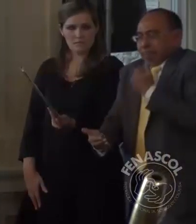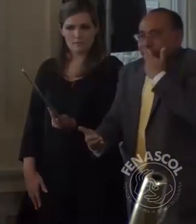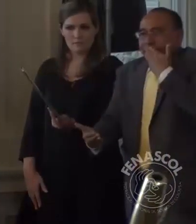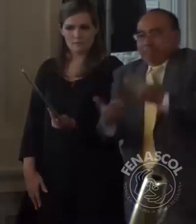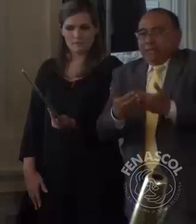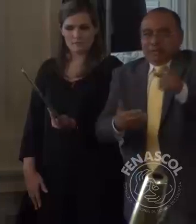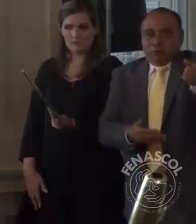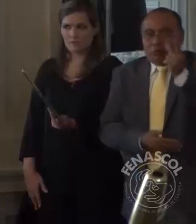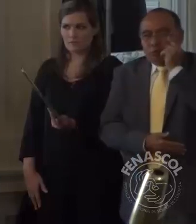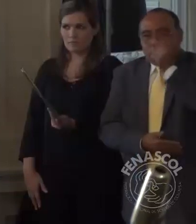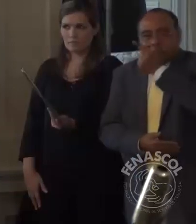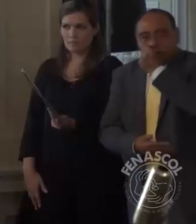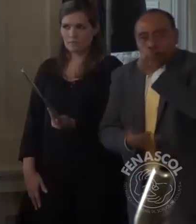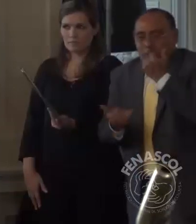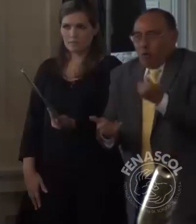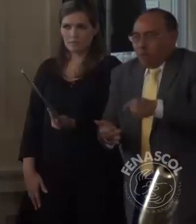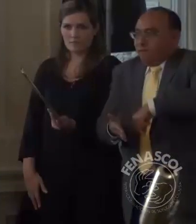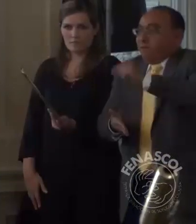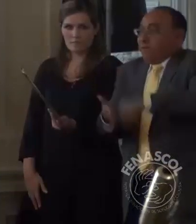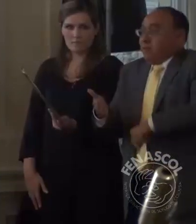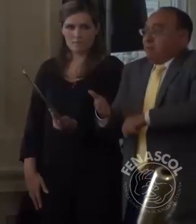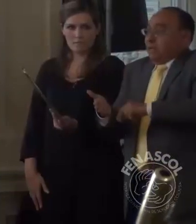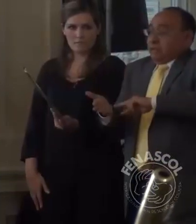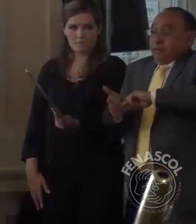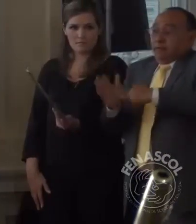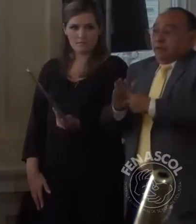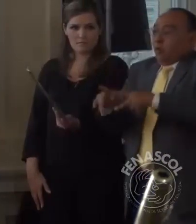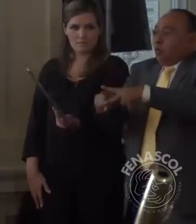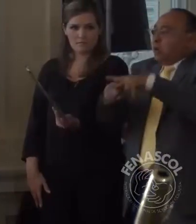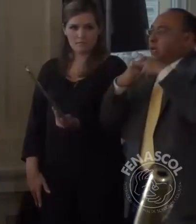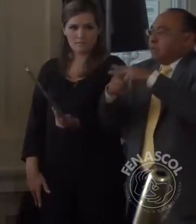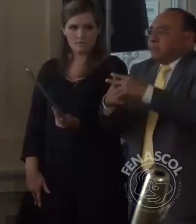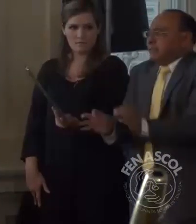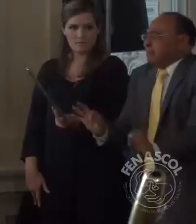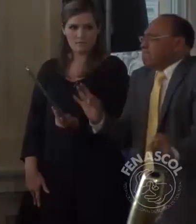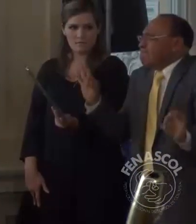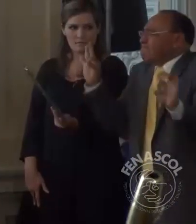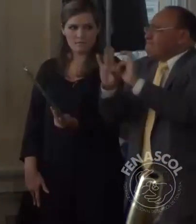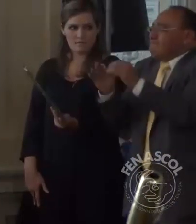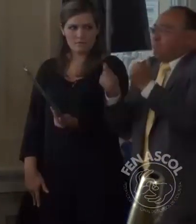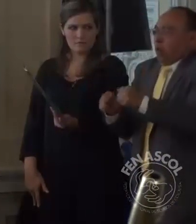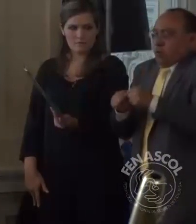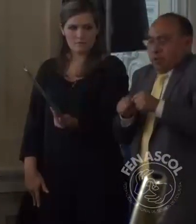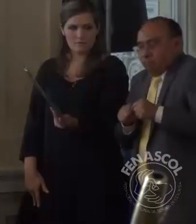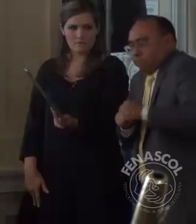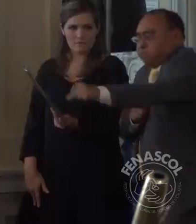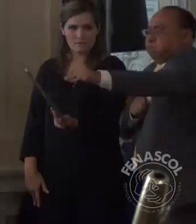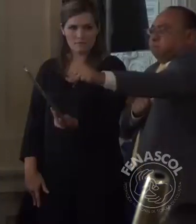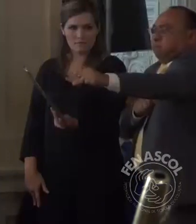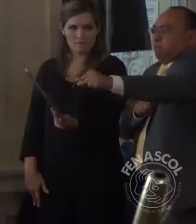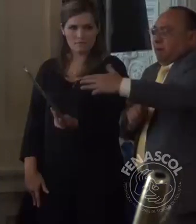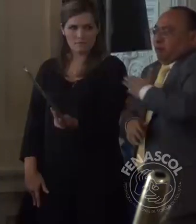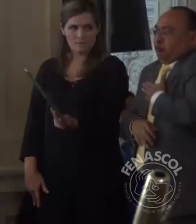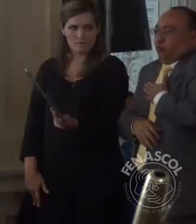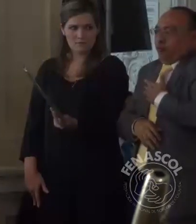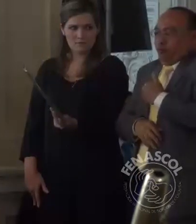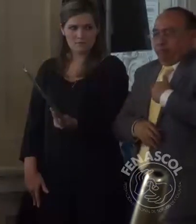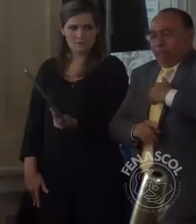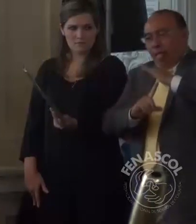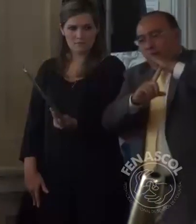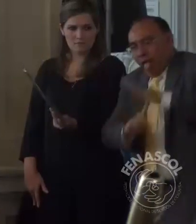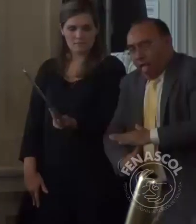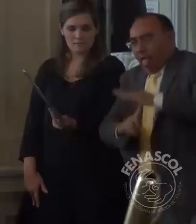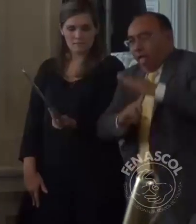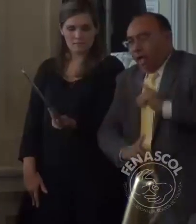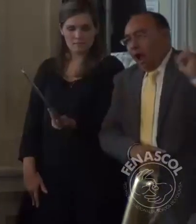construir y que finalmente se ve reflejado en esta ley. De verdad, muchas gracias, señor presidente. Es una herramienta supremamente